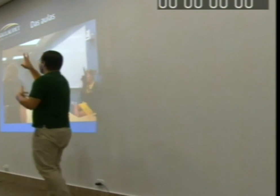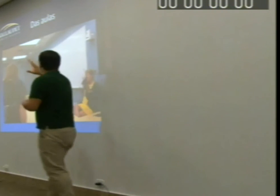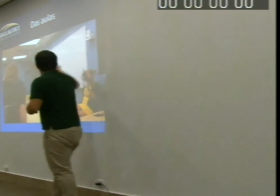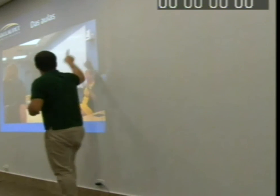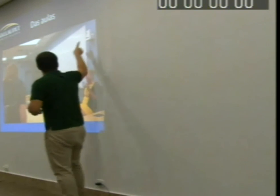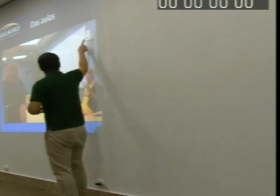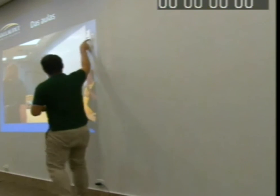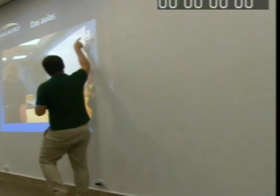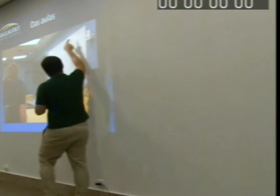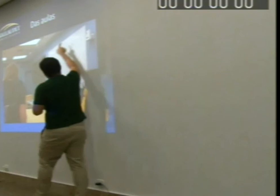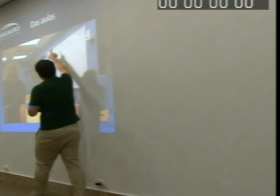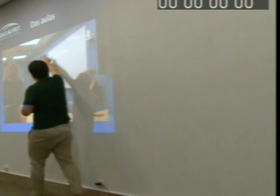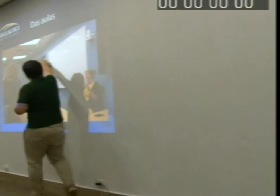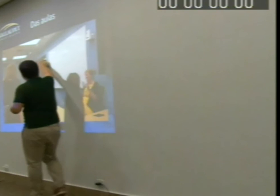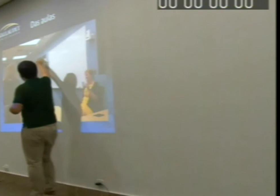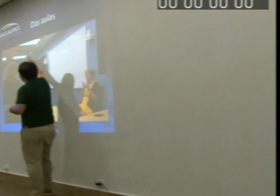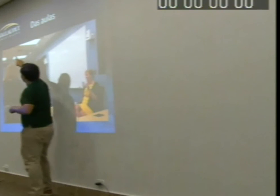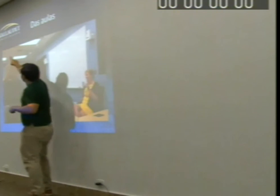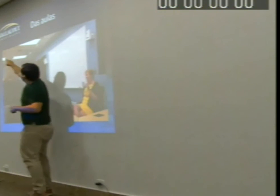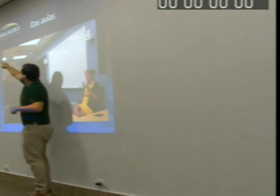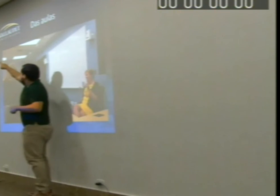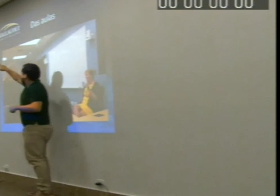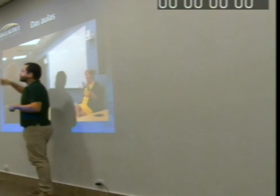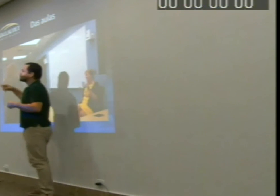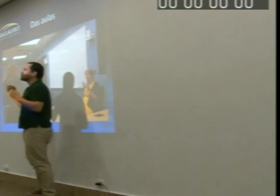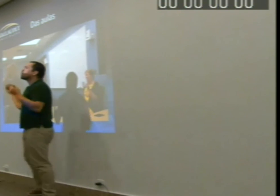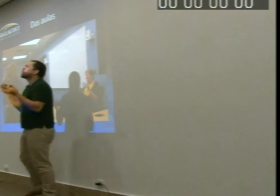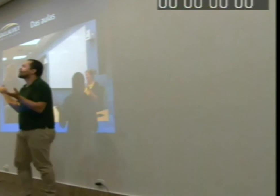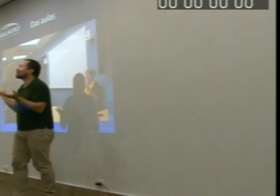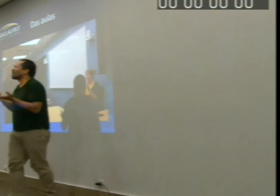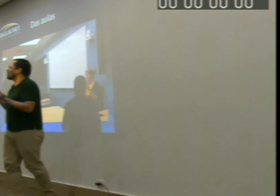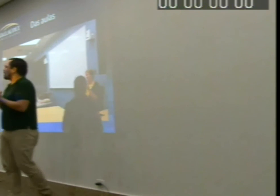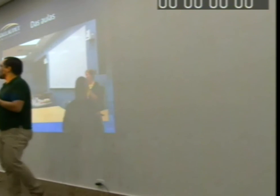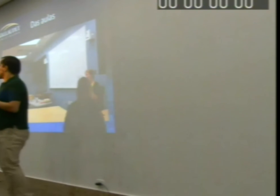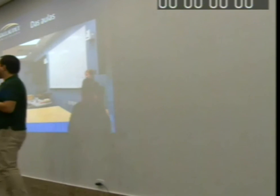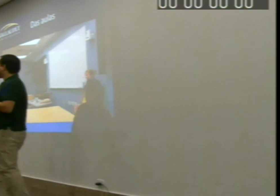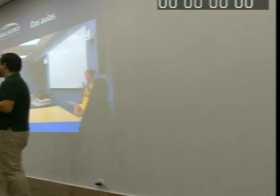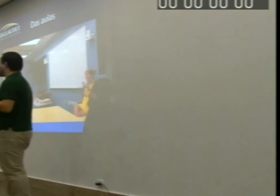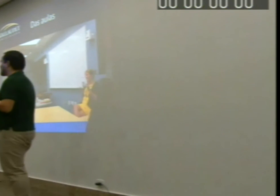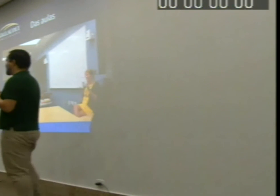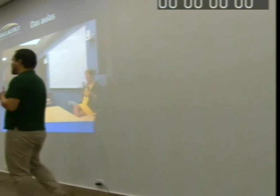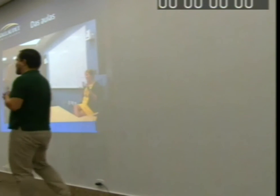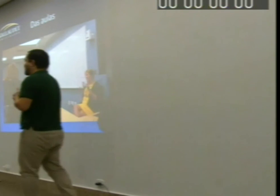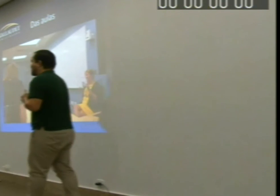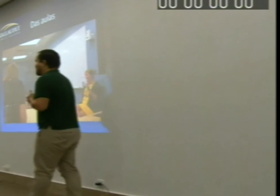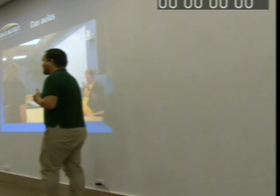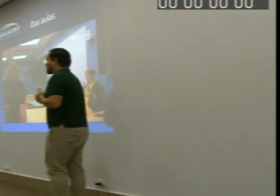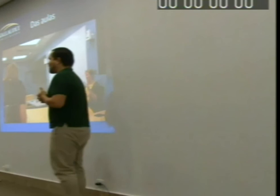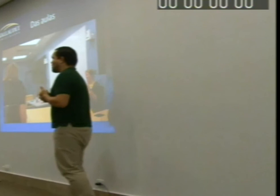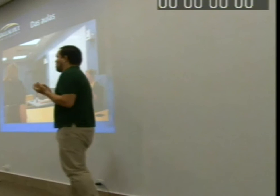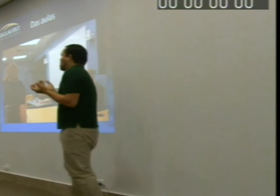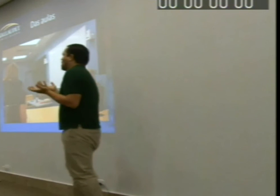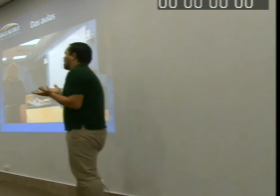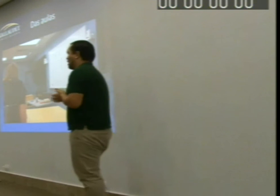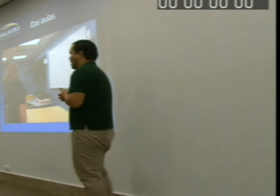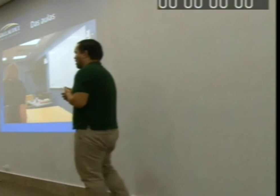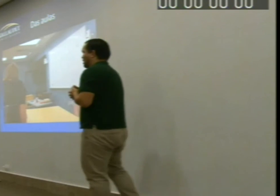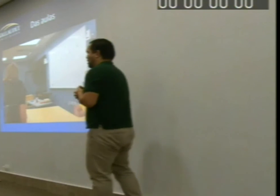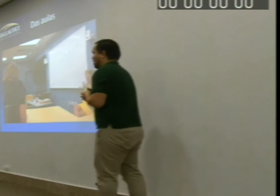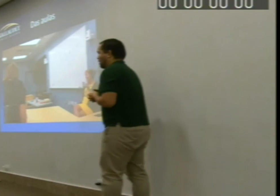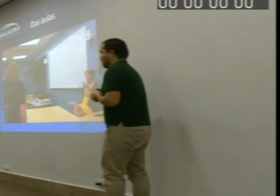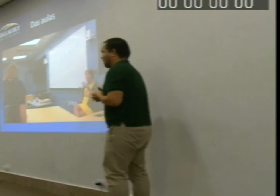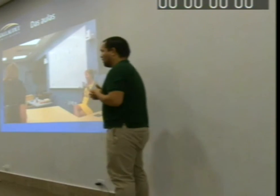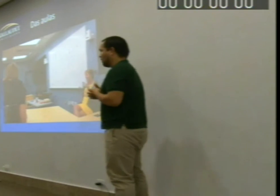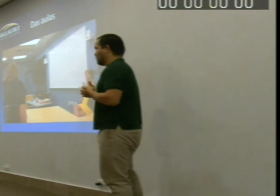uma data show tinha uma então eram três câmeras Então por que três câmeras mas